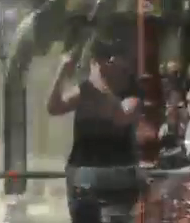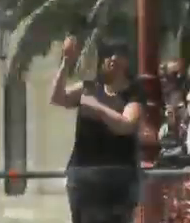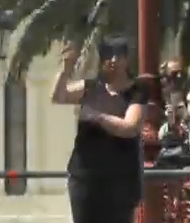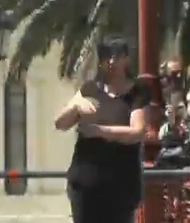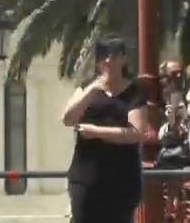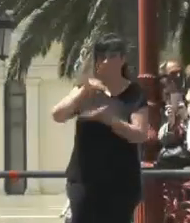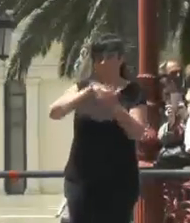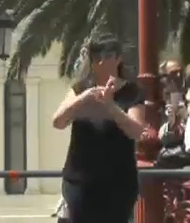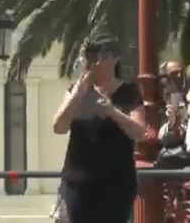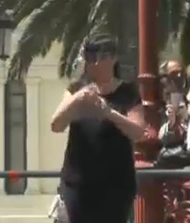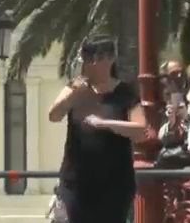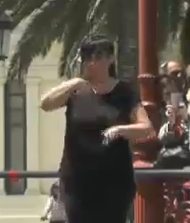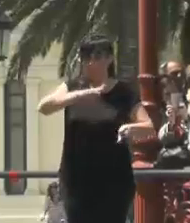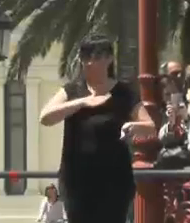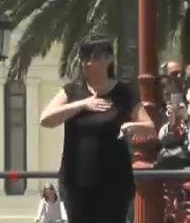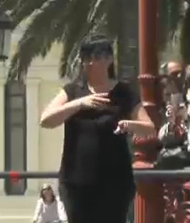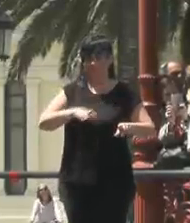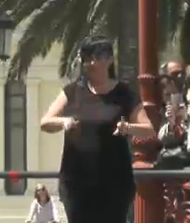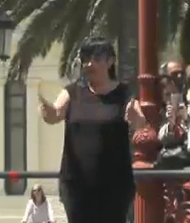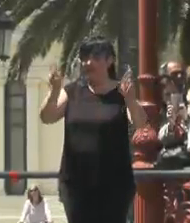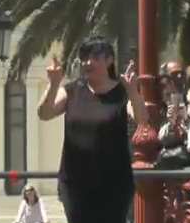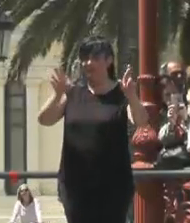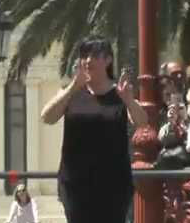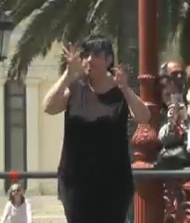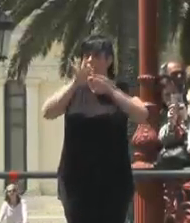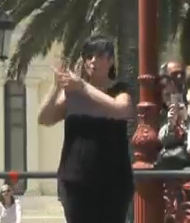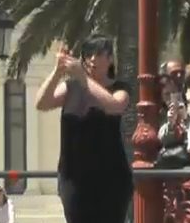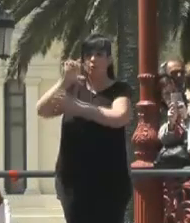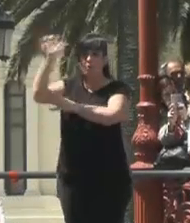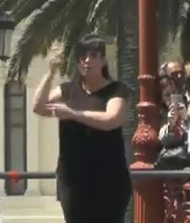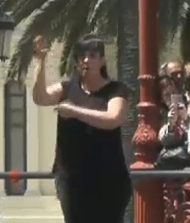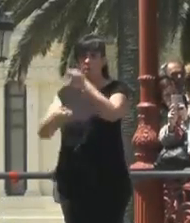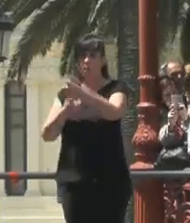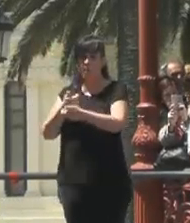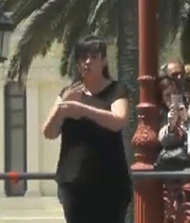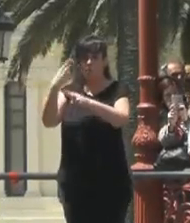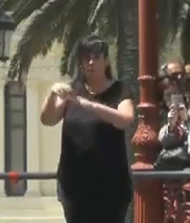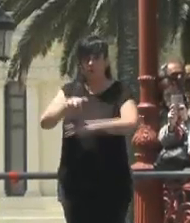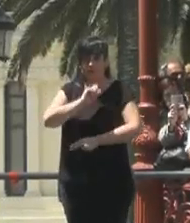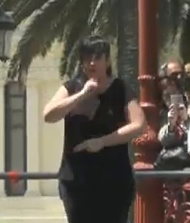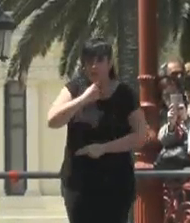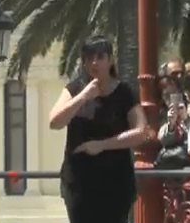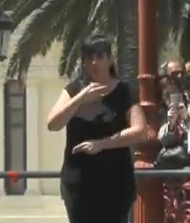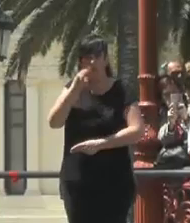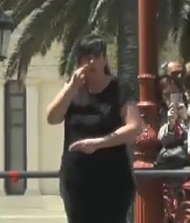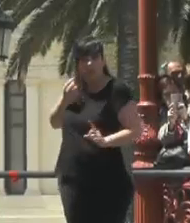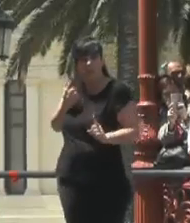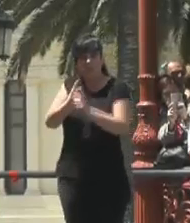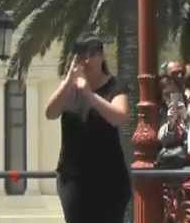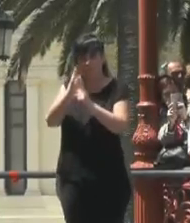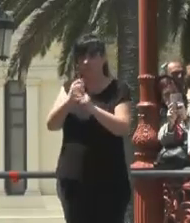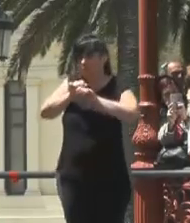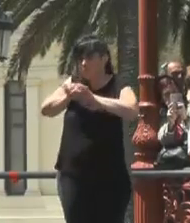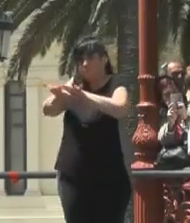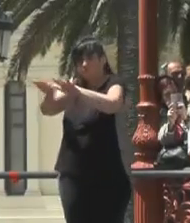la esperanza para una Unión Europea a la que le está invadiendo la política del odio, del racismo, de la xenofobia y a la que desde luego tenemos